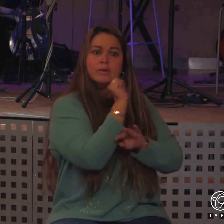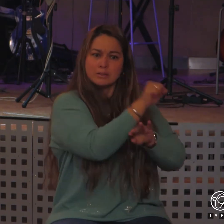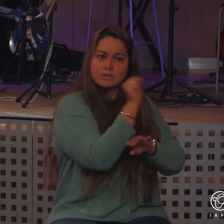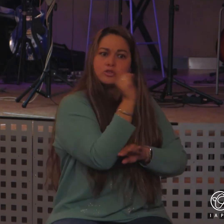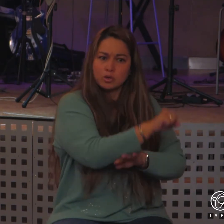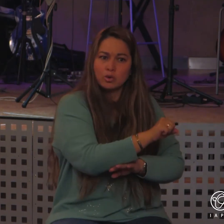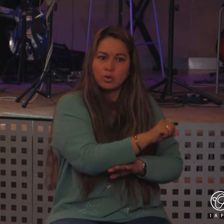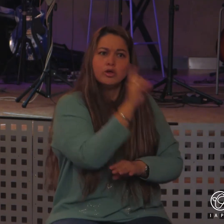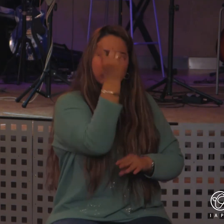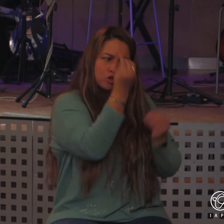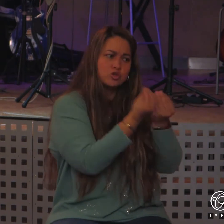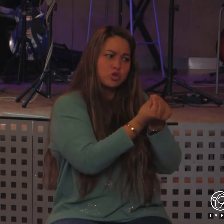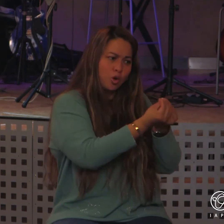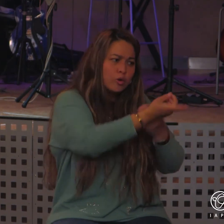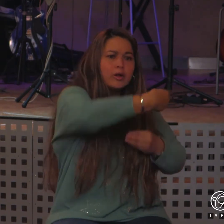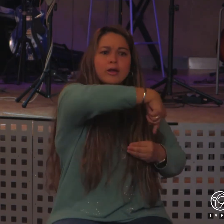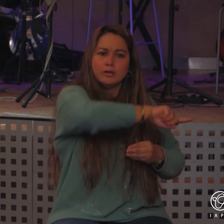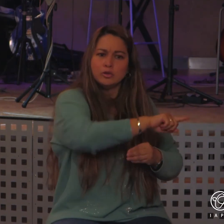ha dejado de estar con Israel.